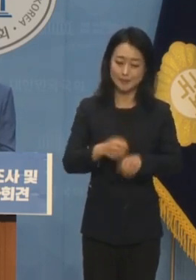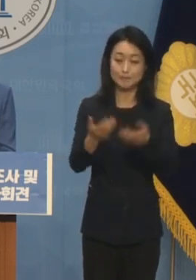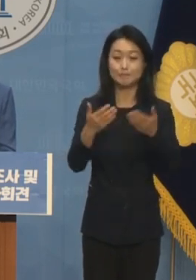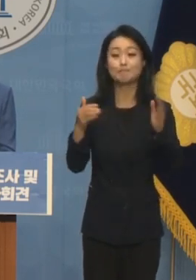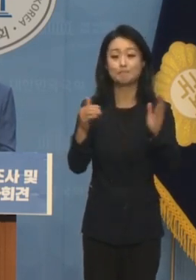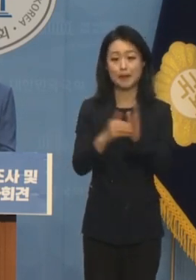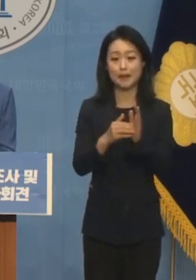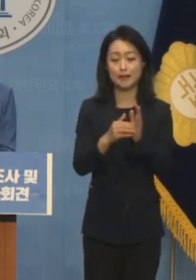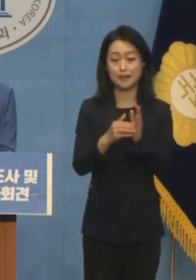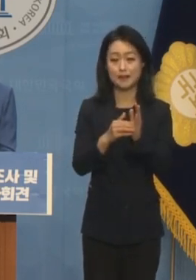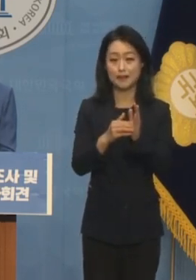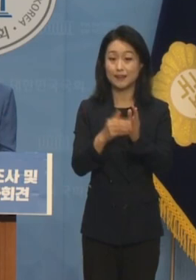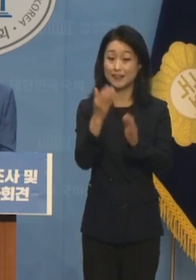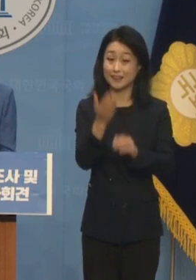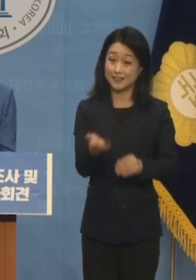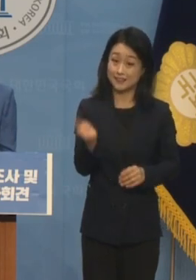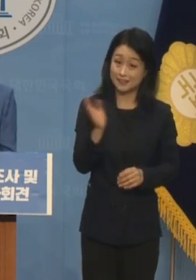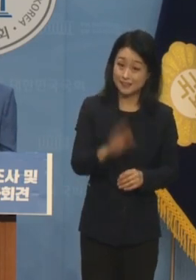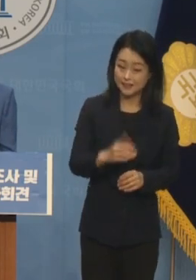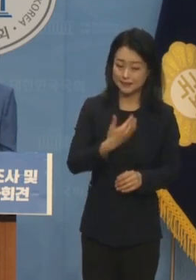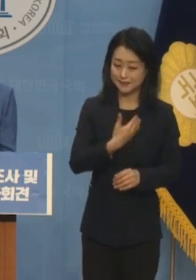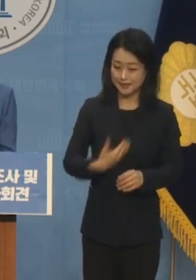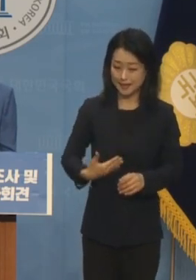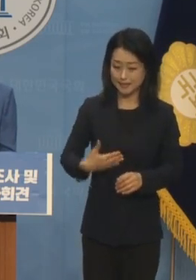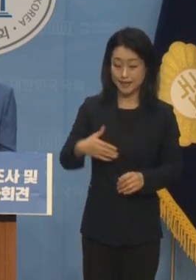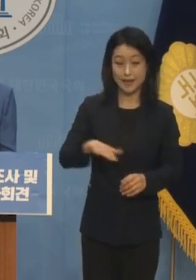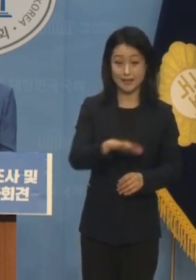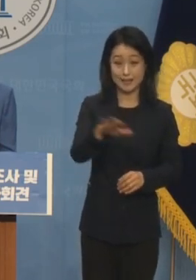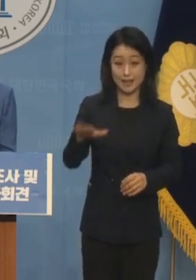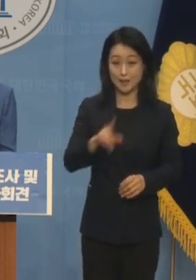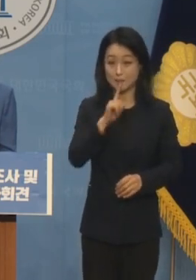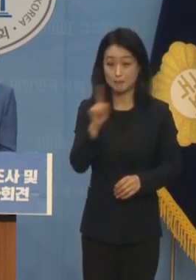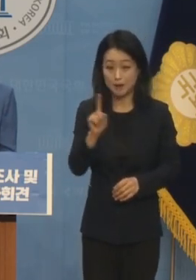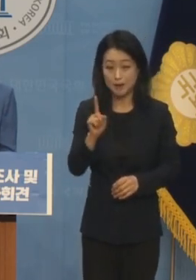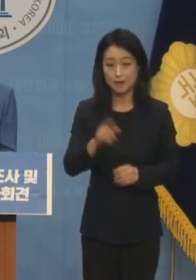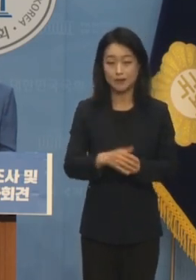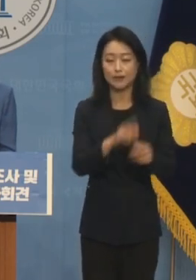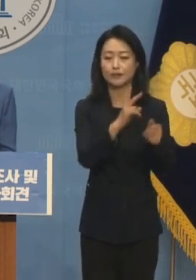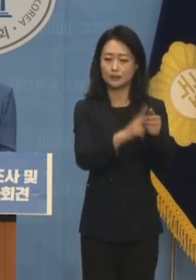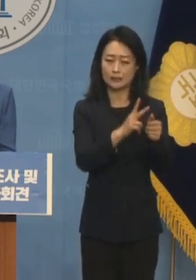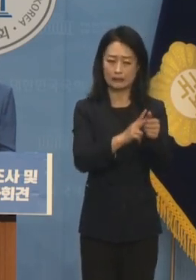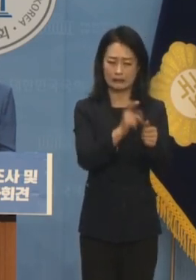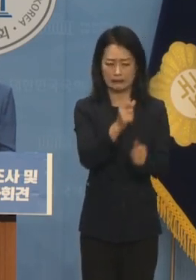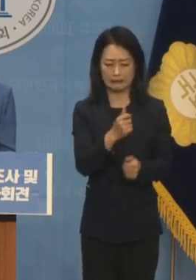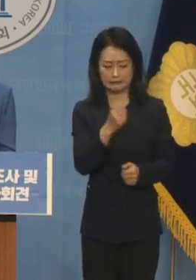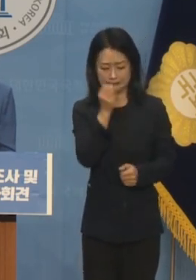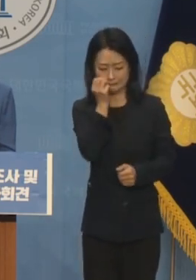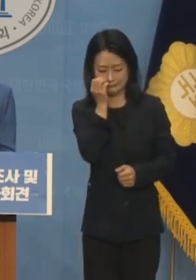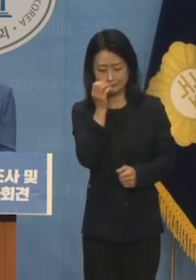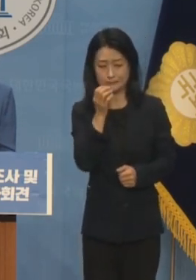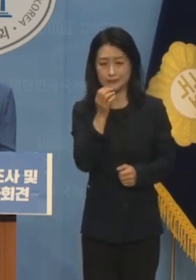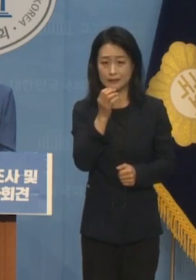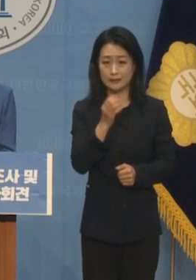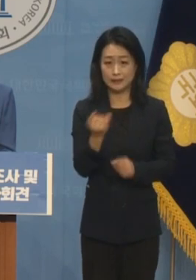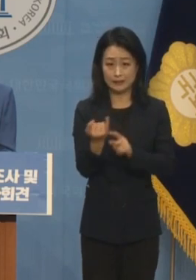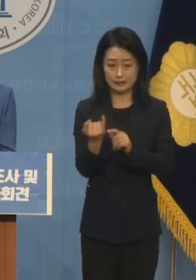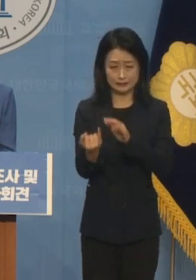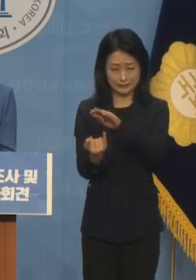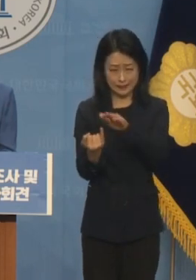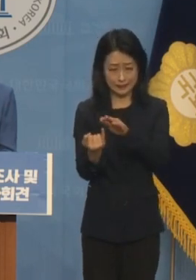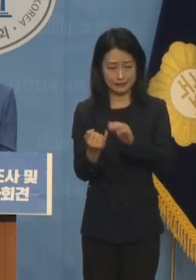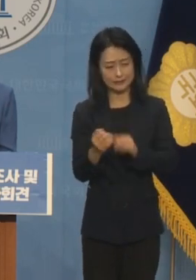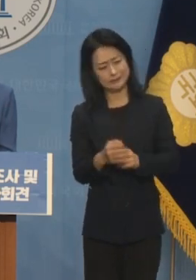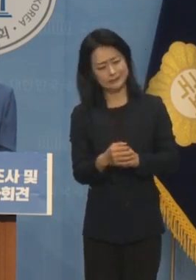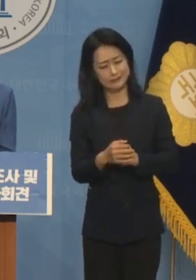그러나 당시 해당 학교에 다녔던 제자들 사이에서는 품위 유지 위반 의혹이나 특정 학생 편애로는